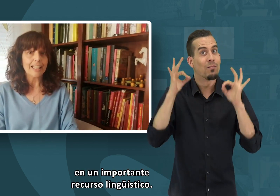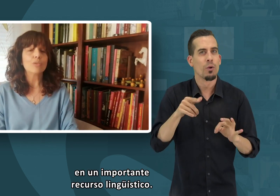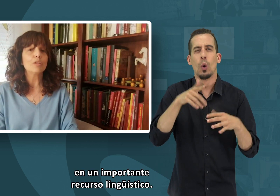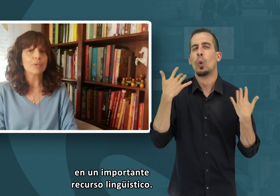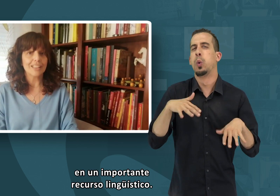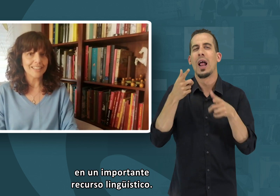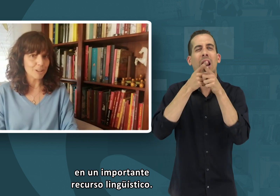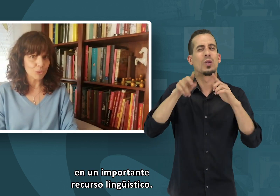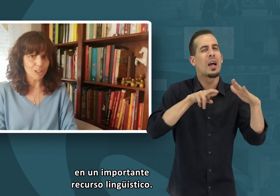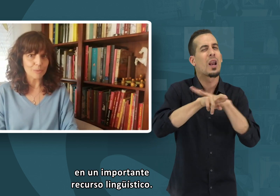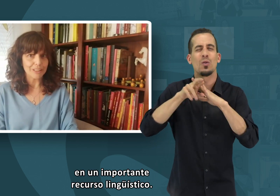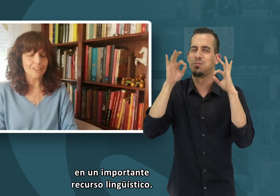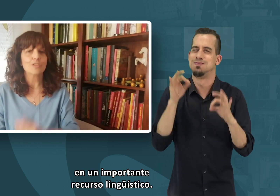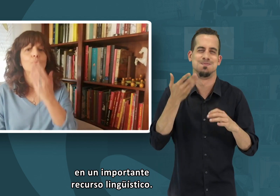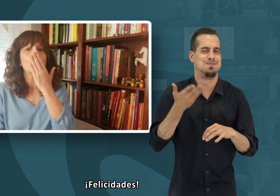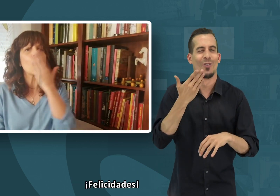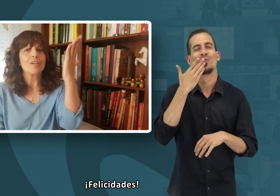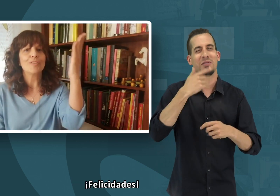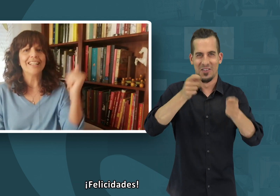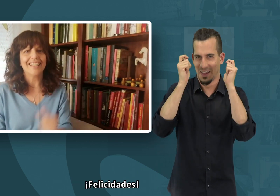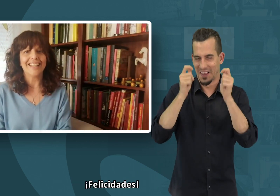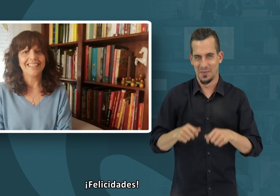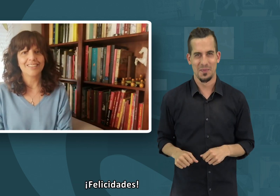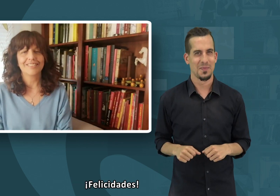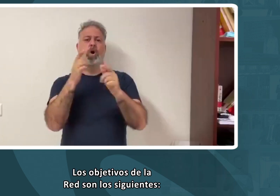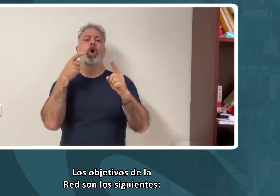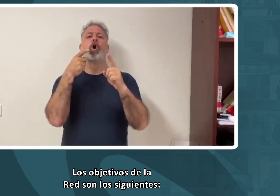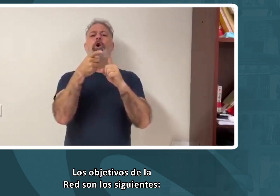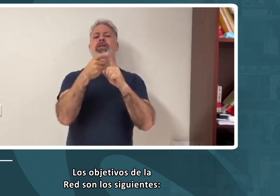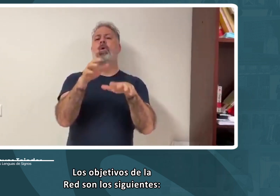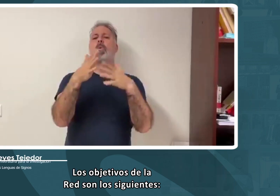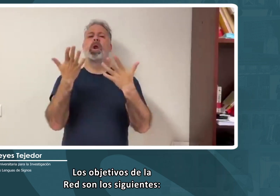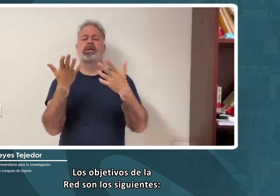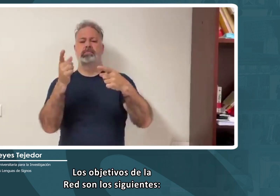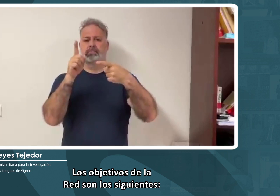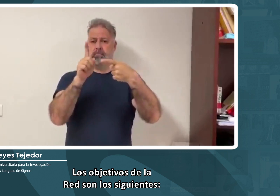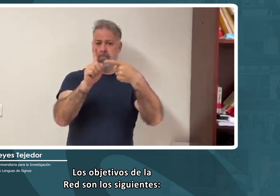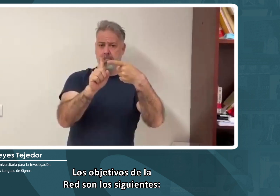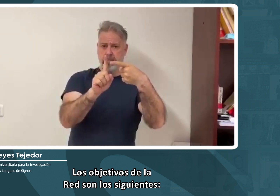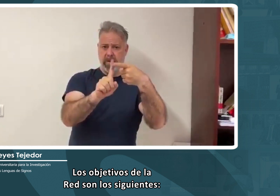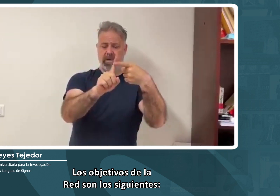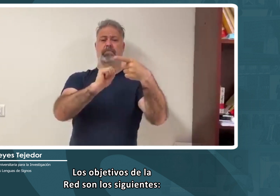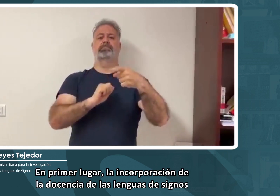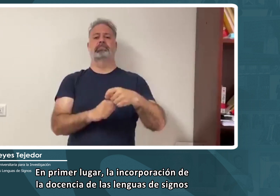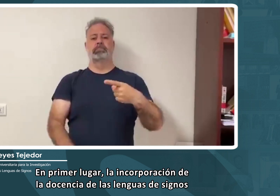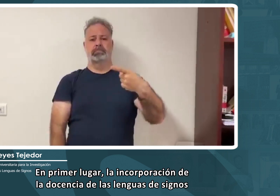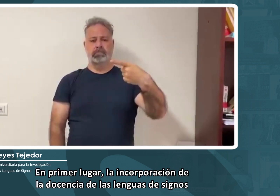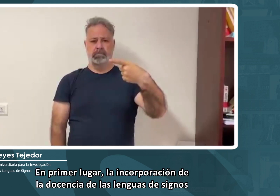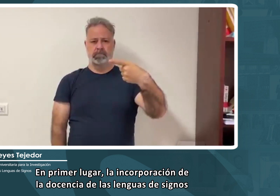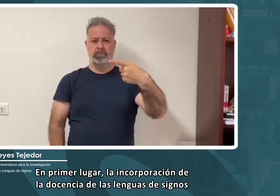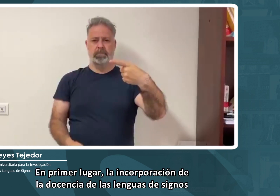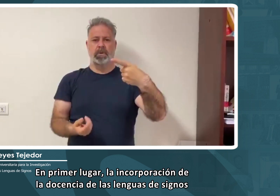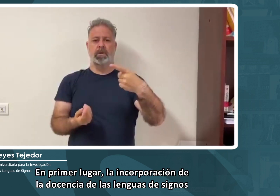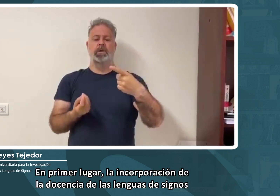ahora en un importante recurso lingüístico. Felicidades. Los objetivos de la red son los siguientes.